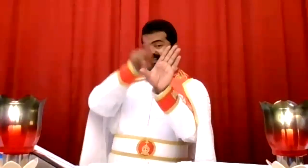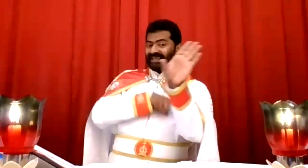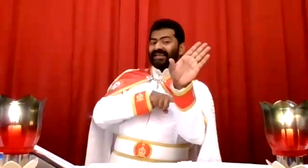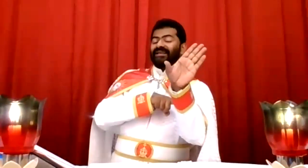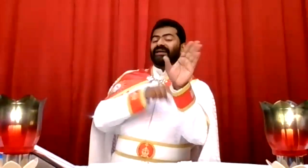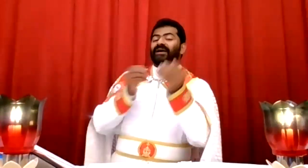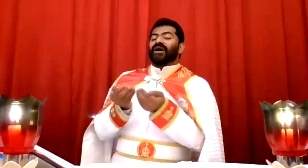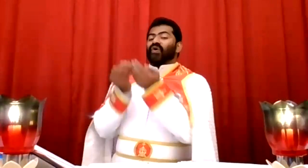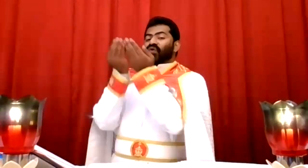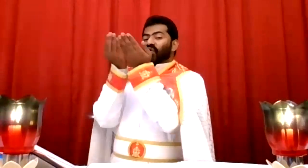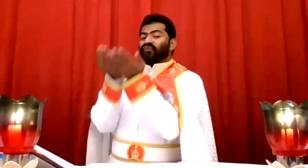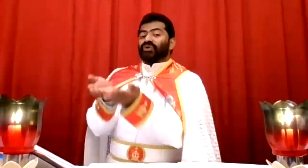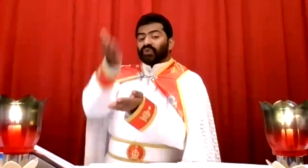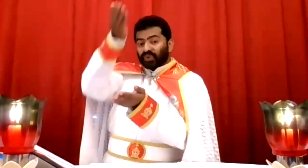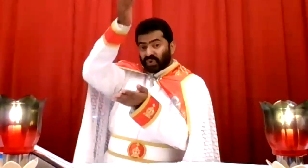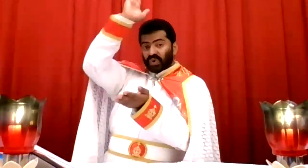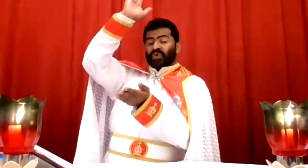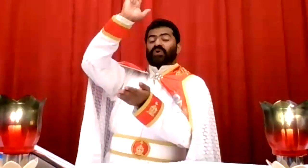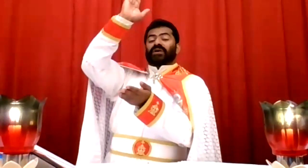this year